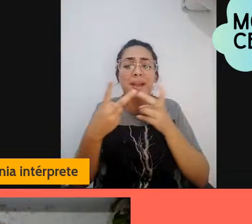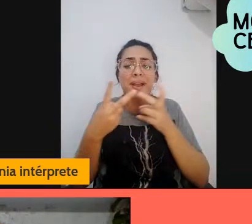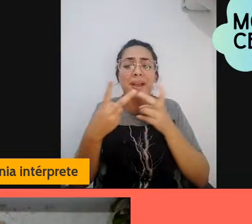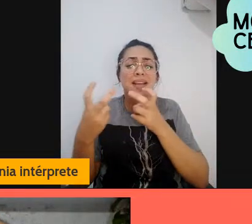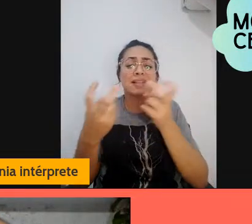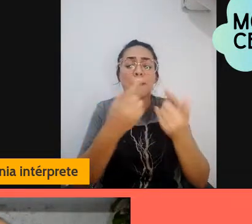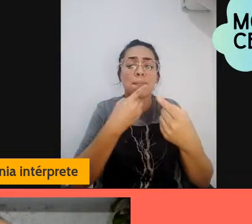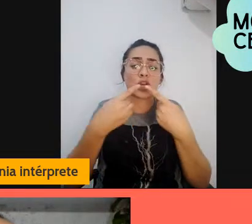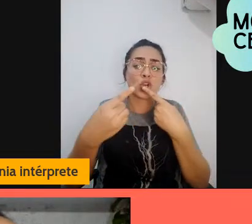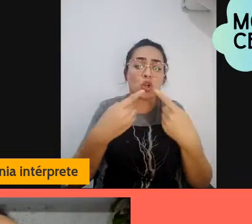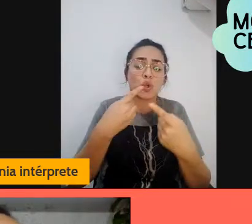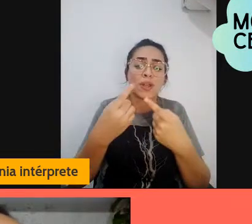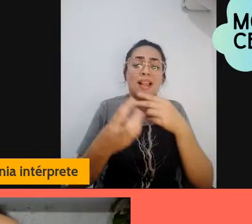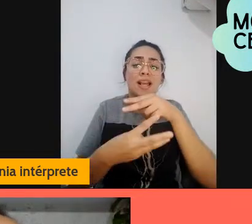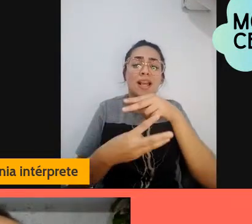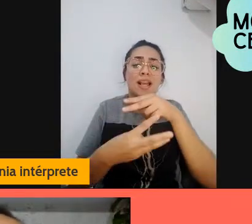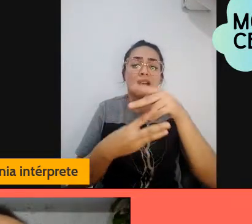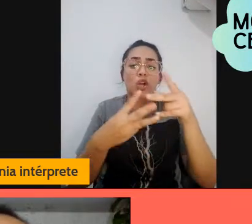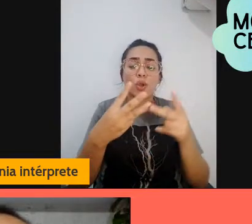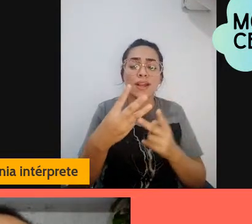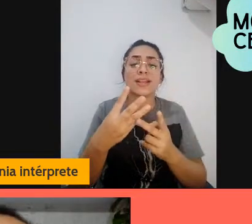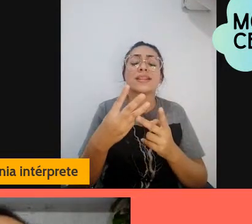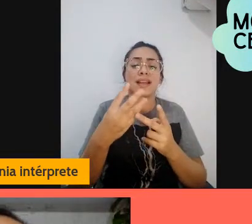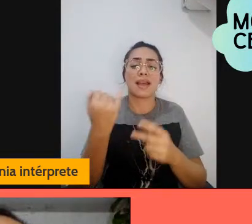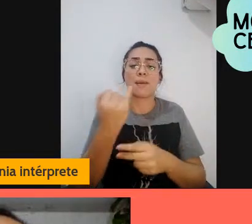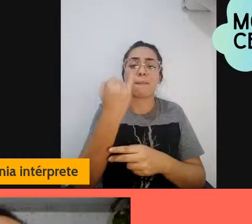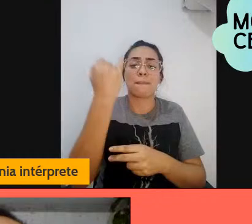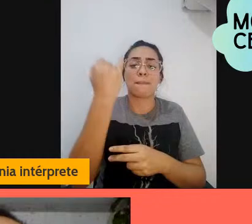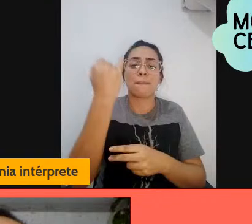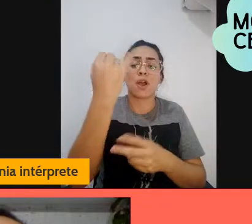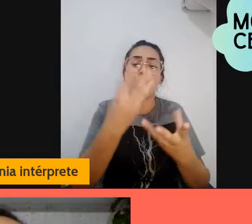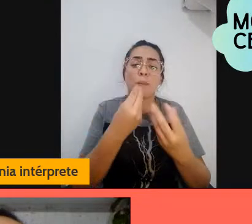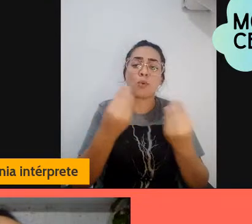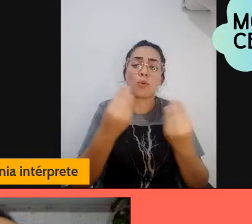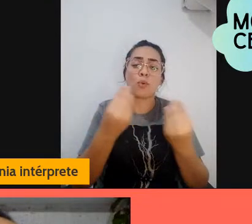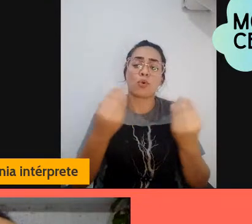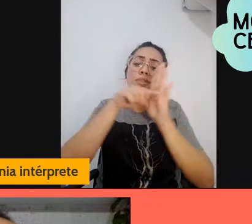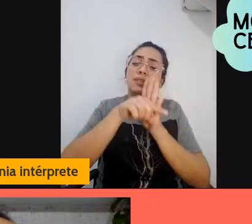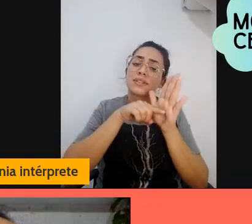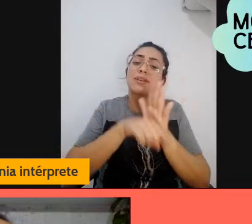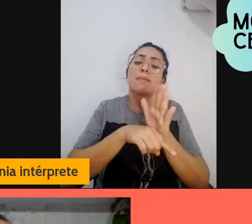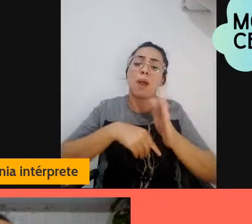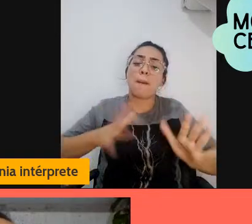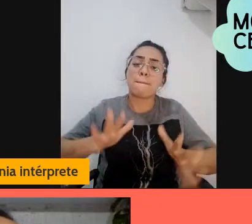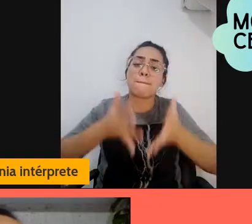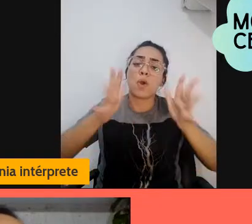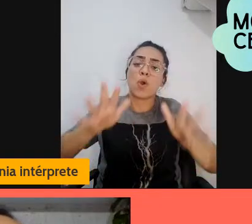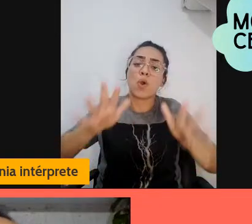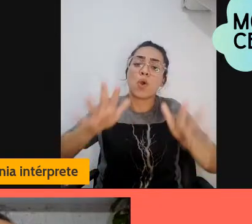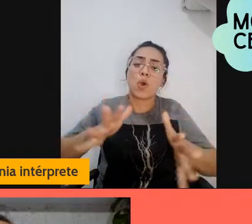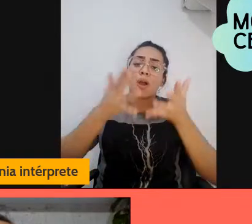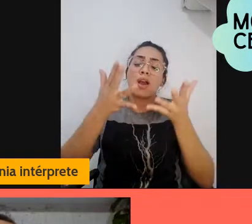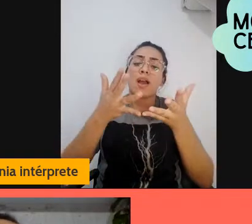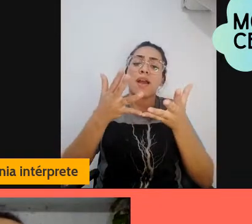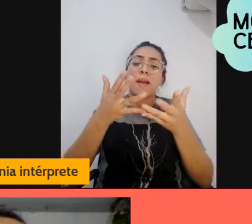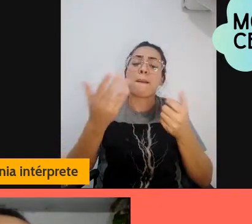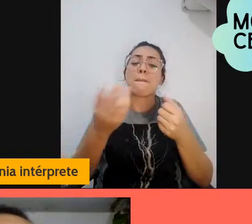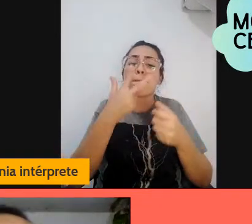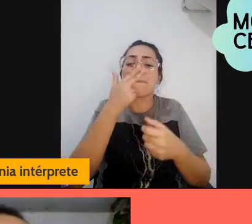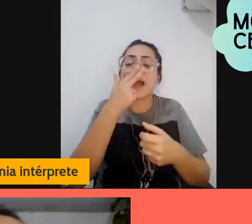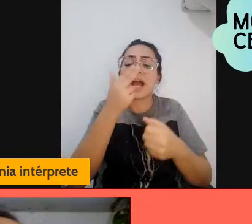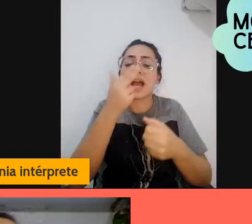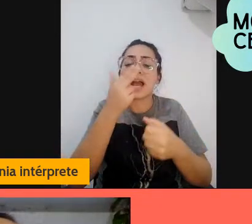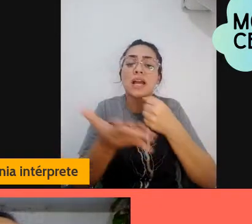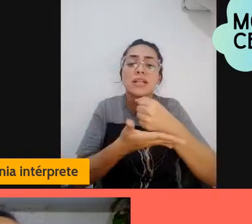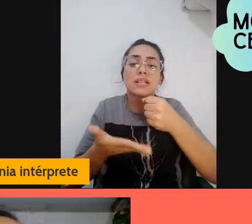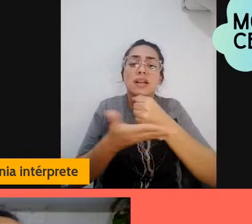entre os três, e a extensão é muito importante também para a pesquisa, né? Ela traz o elemento do fazer, né,